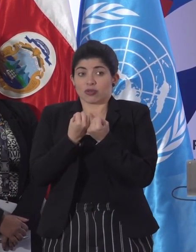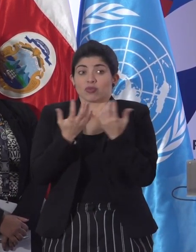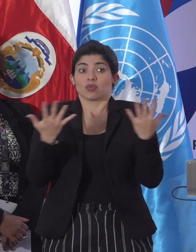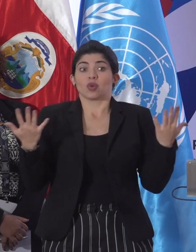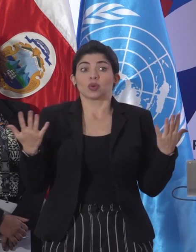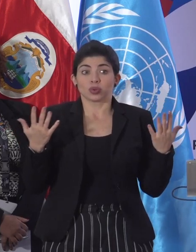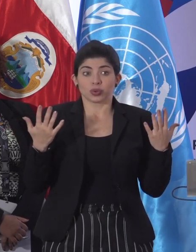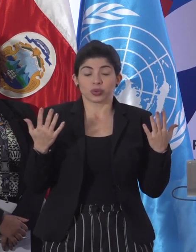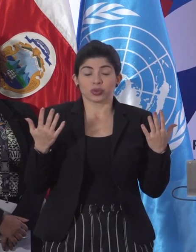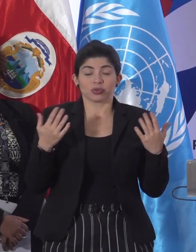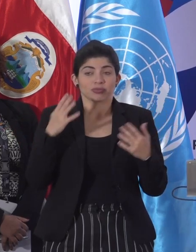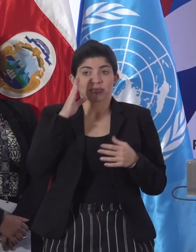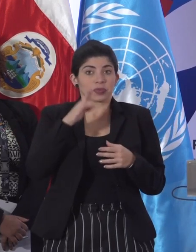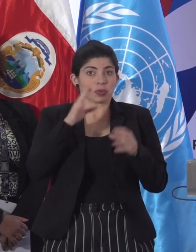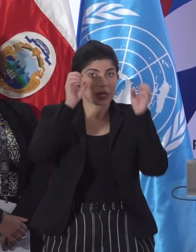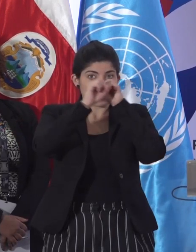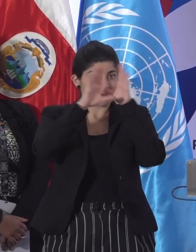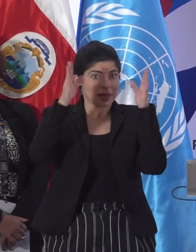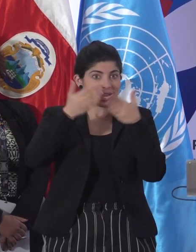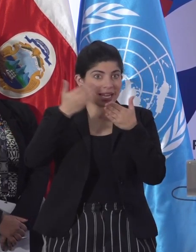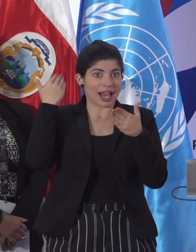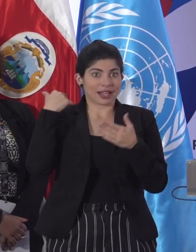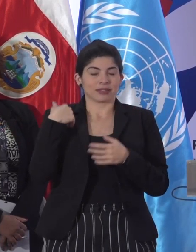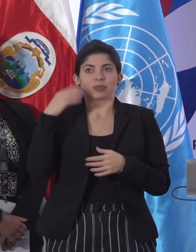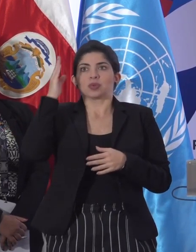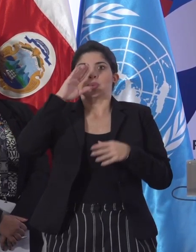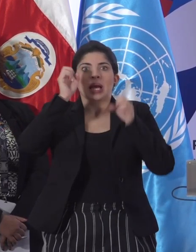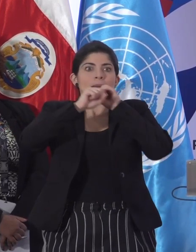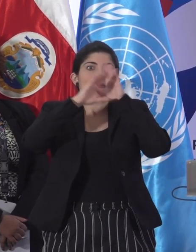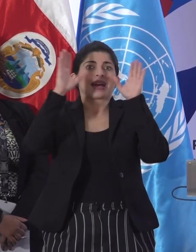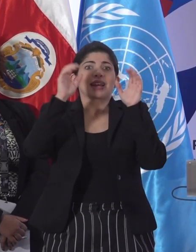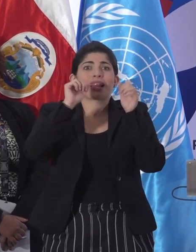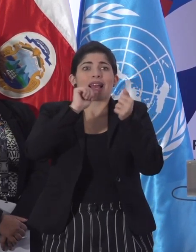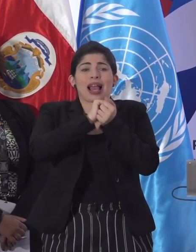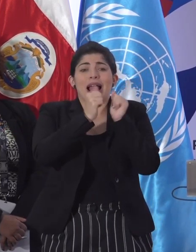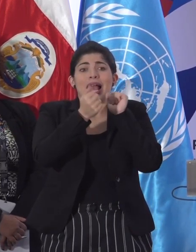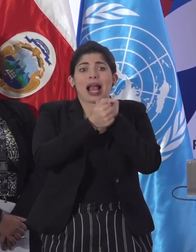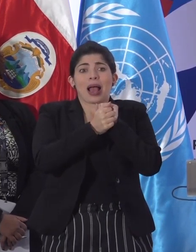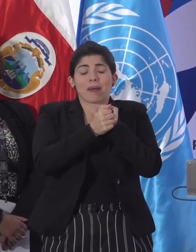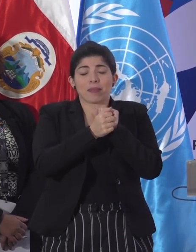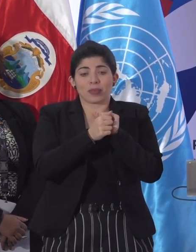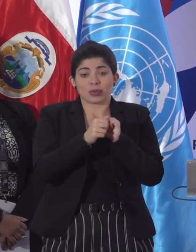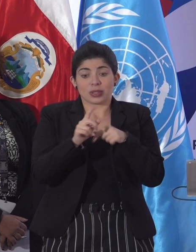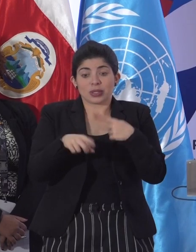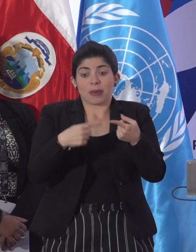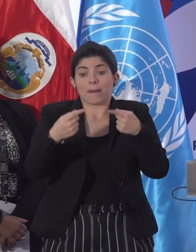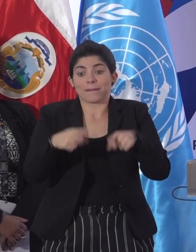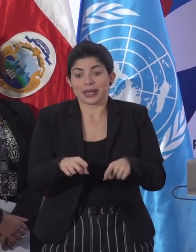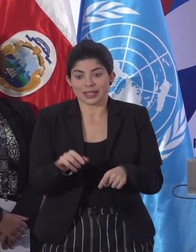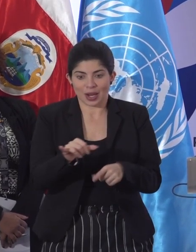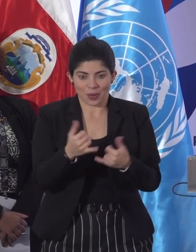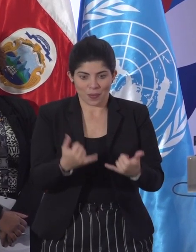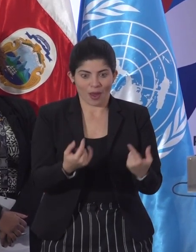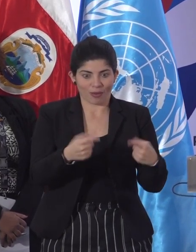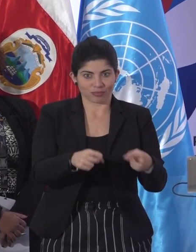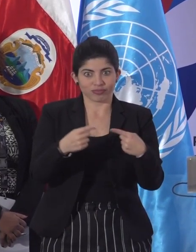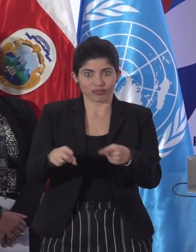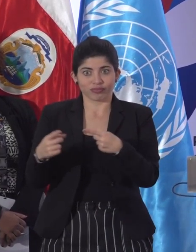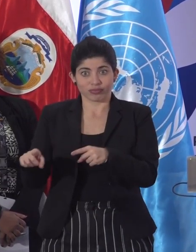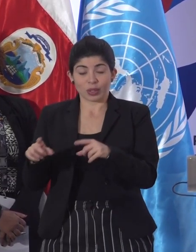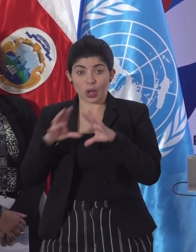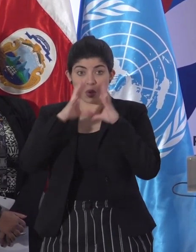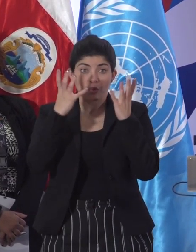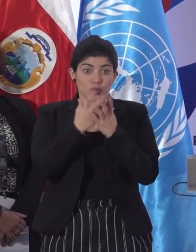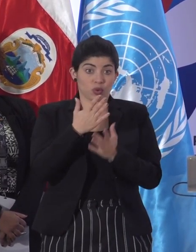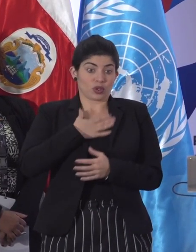muchas ni nos imaginábamos. Ni nos imaginábamos que los cambios iban a dar de la manera en que se están dando. Un mundo en el que